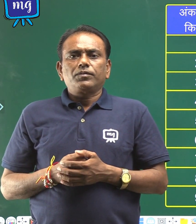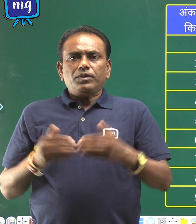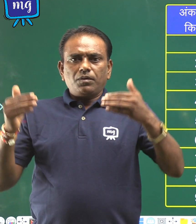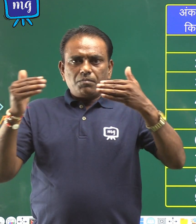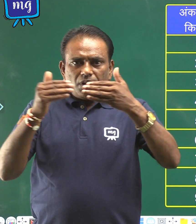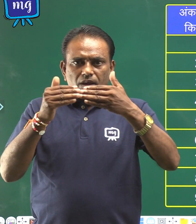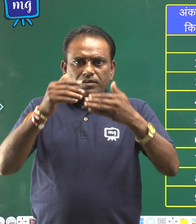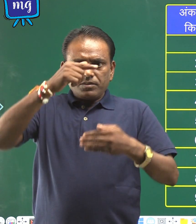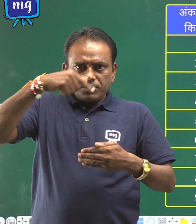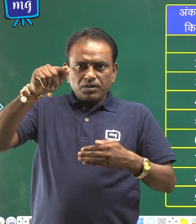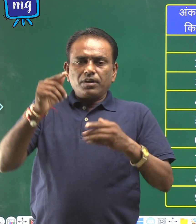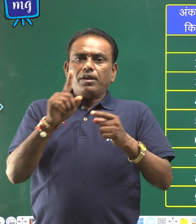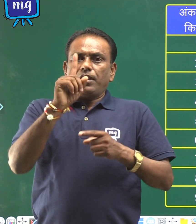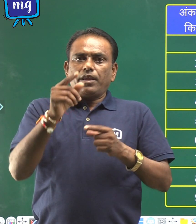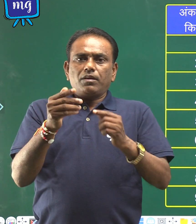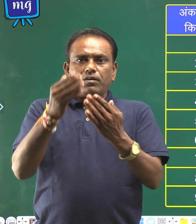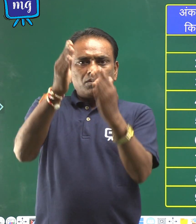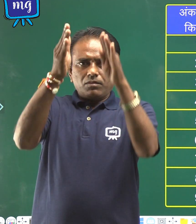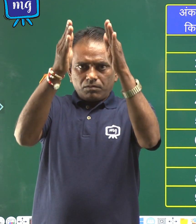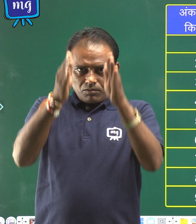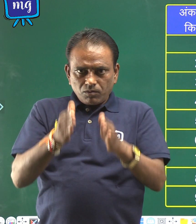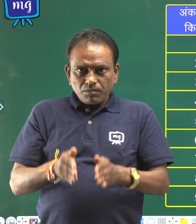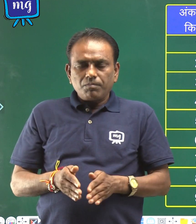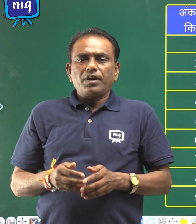मिलान चिन्ह, इसका एक कॉलम बनाएंगे।